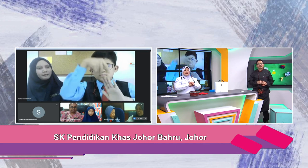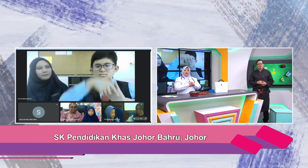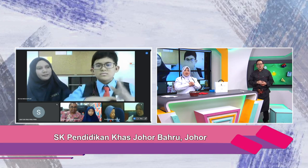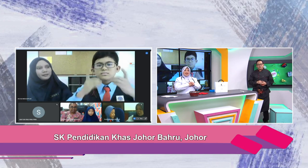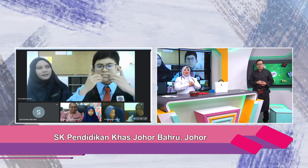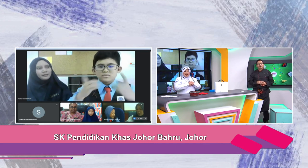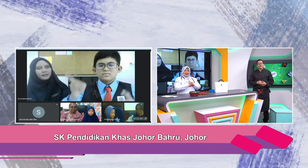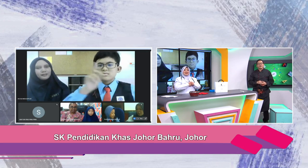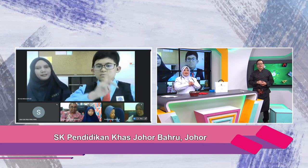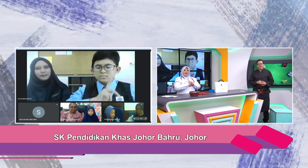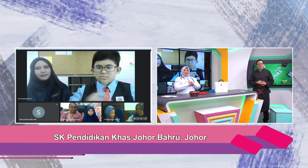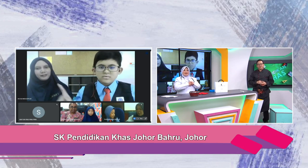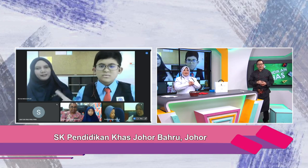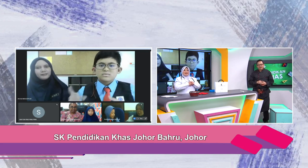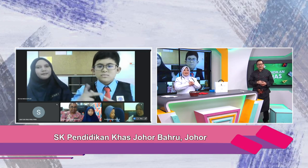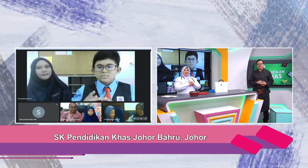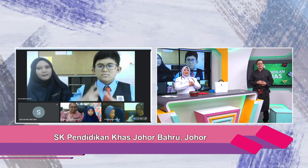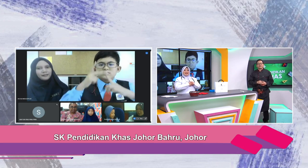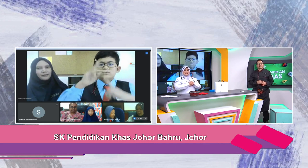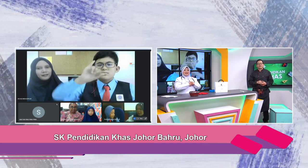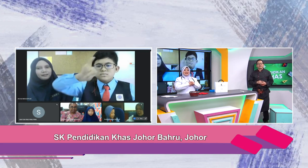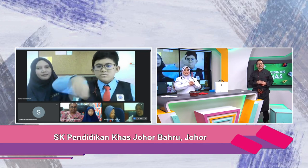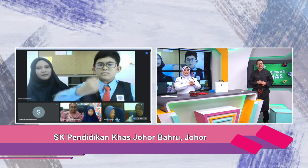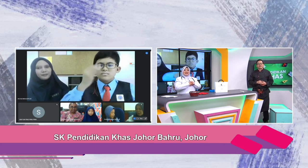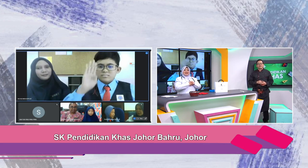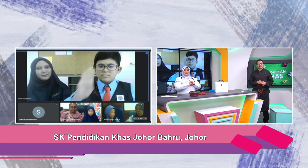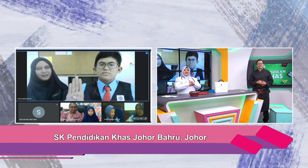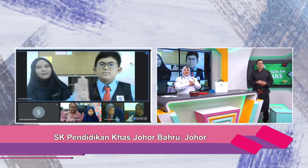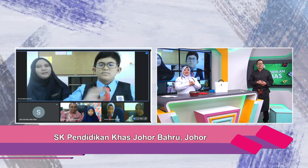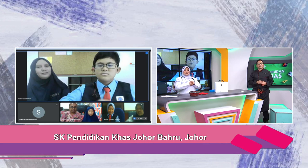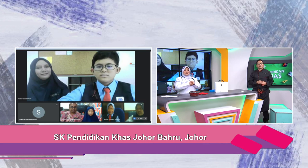Kebangsaan Pendidikan Khas